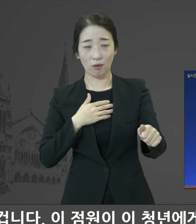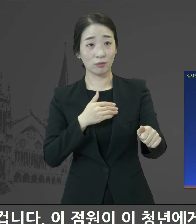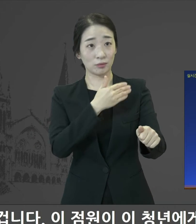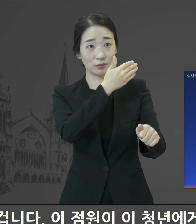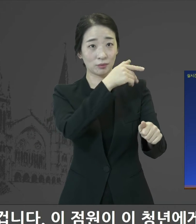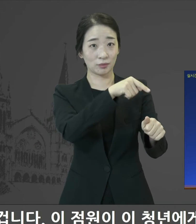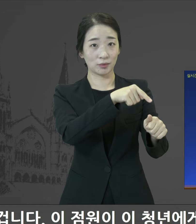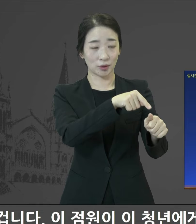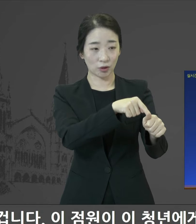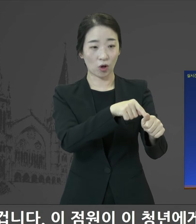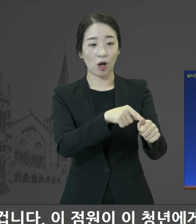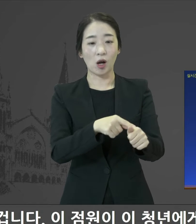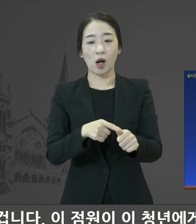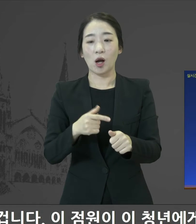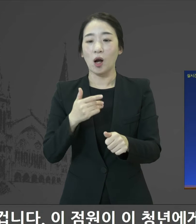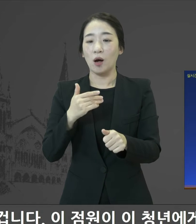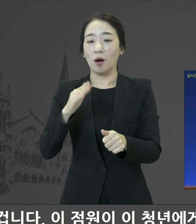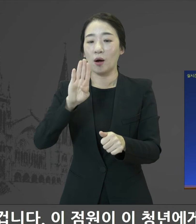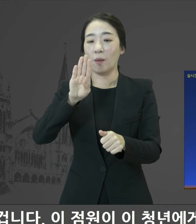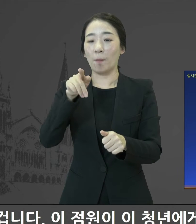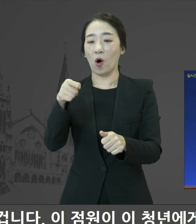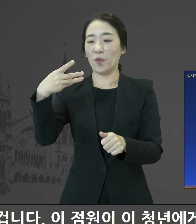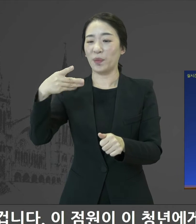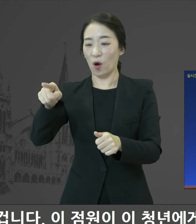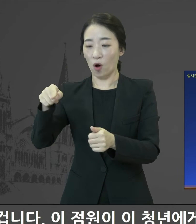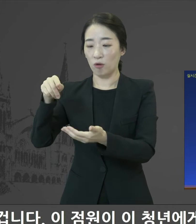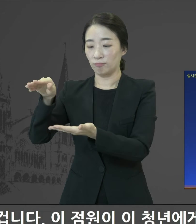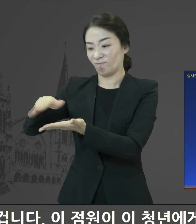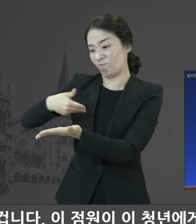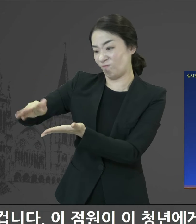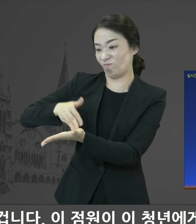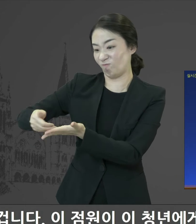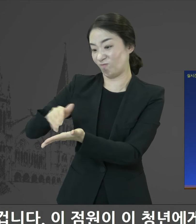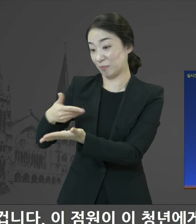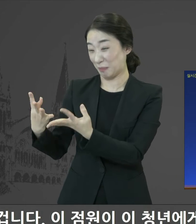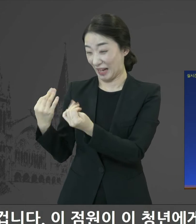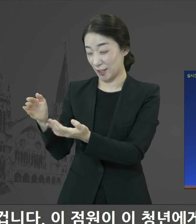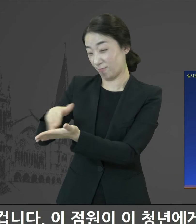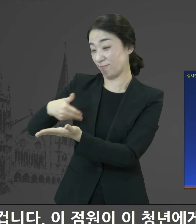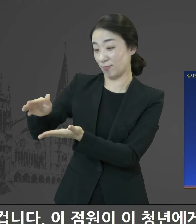줄 알았는데 화를 내는 것을 경험했죠. 이유도 다 아시죠?